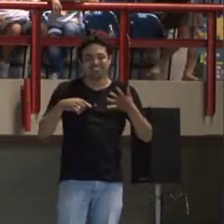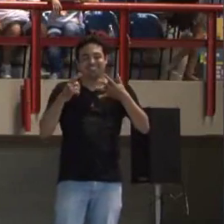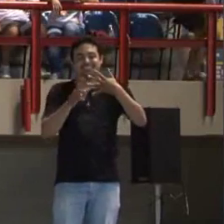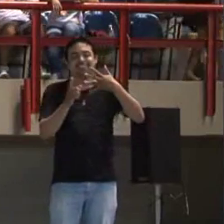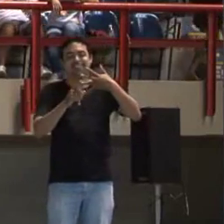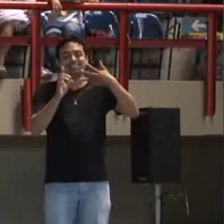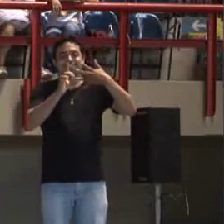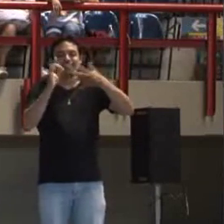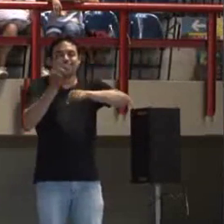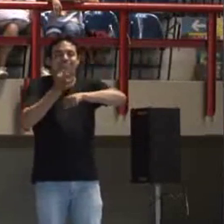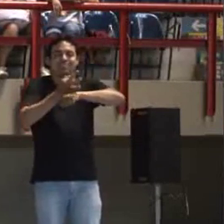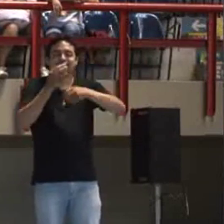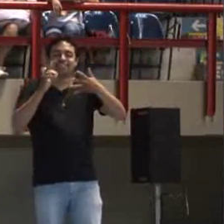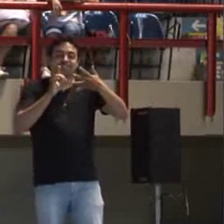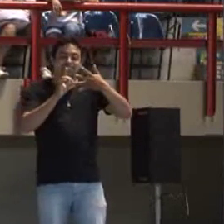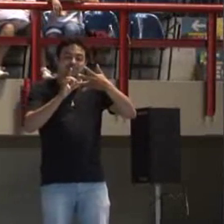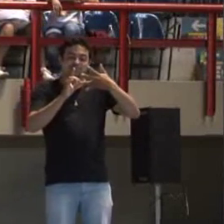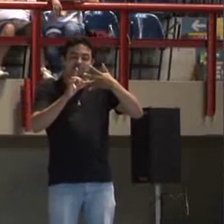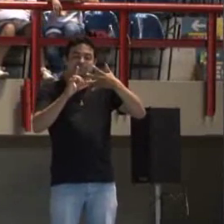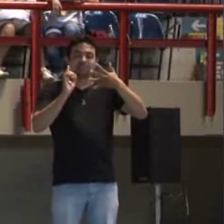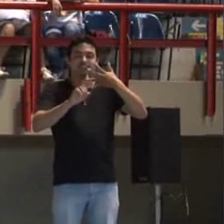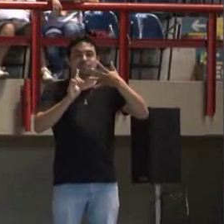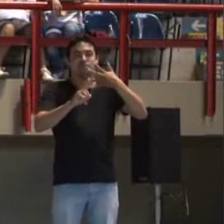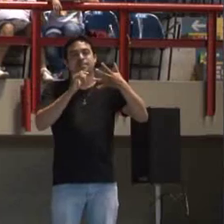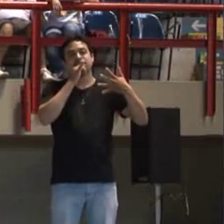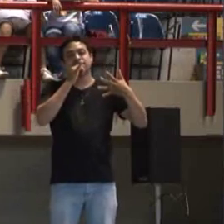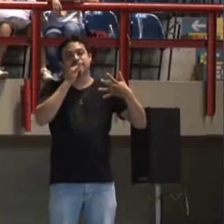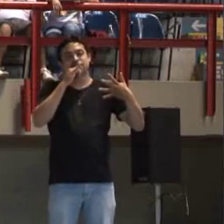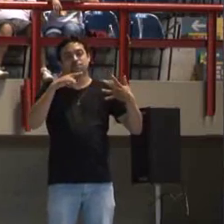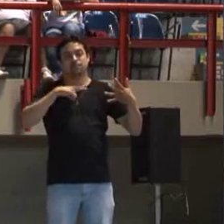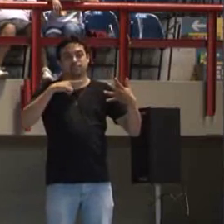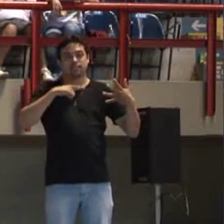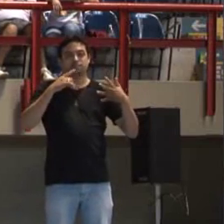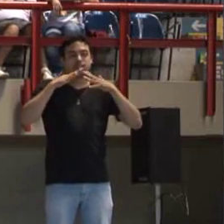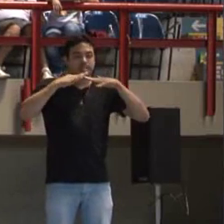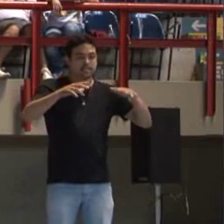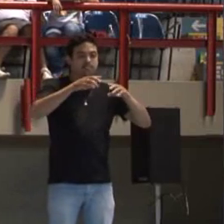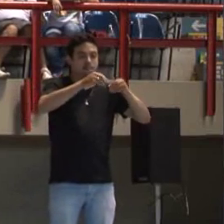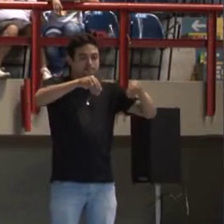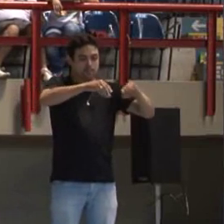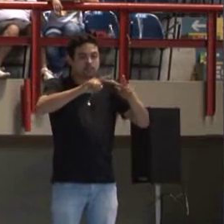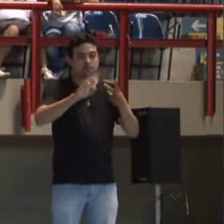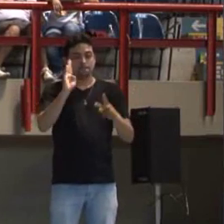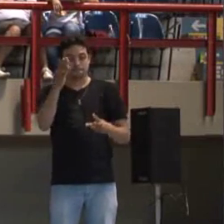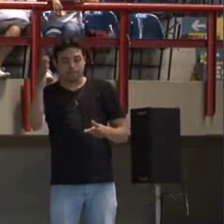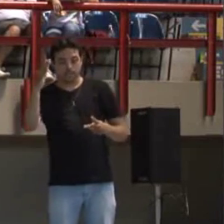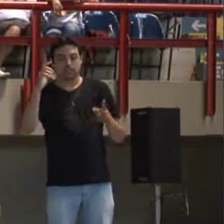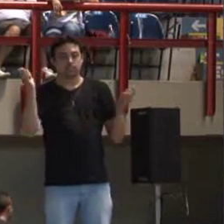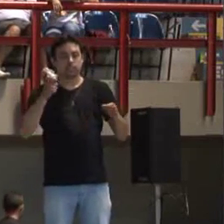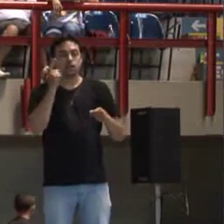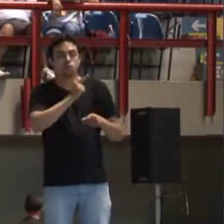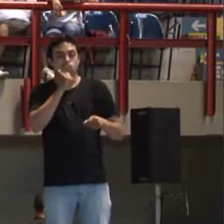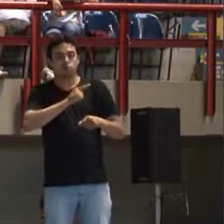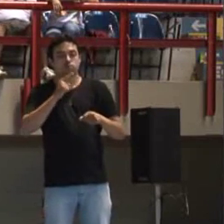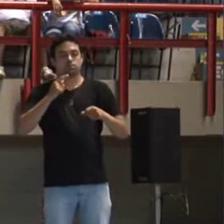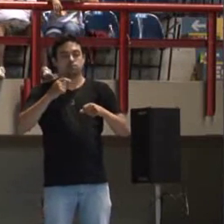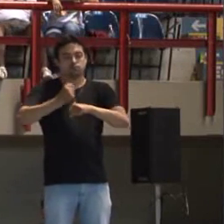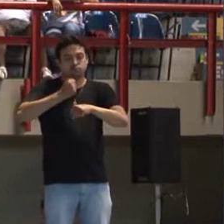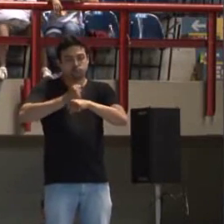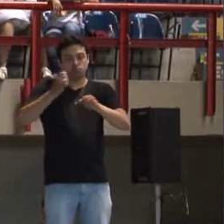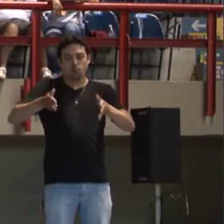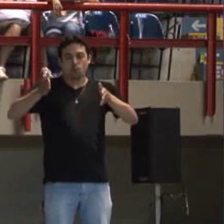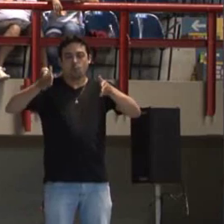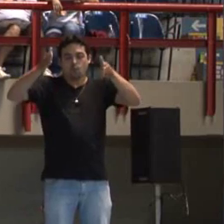Dedo danadinho. Riquezas minerais e abundância de madeira. Condições necessárias para edificar os primeiros núcleos